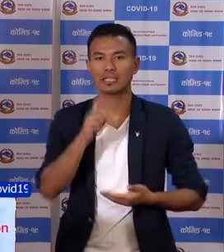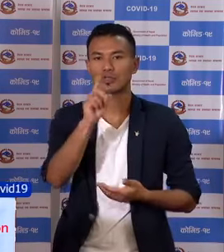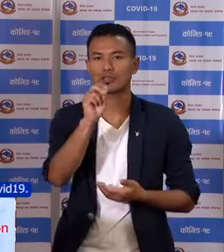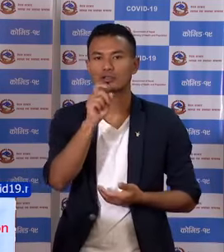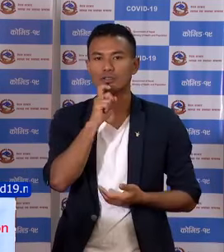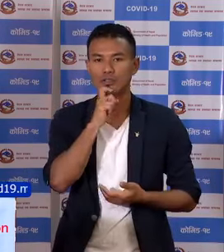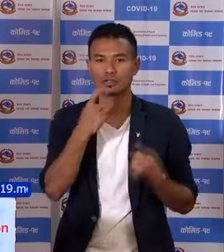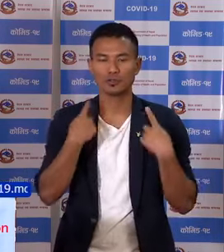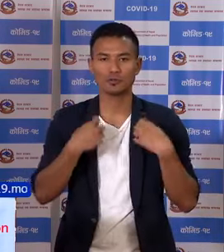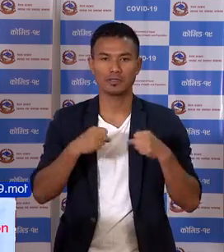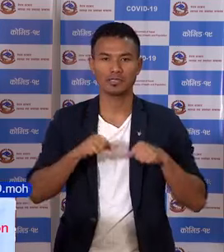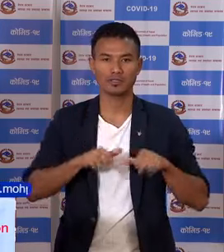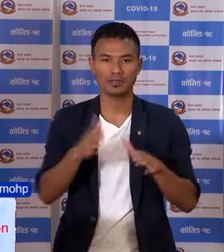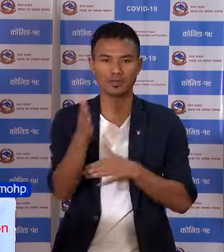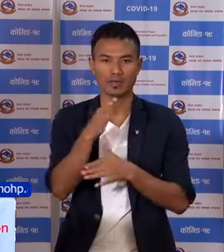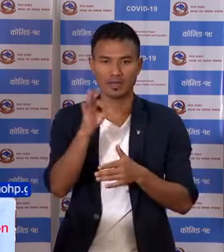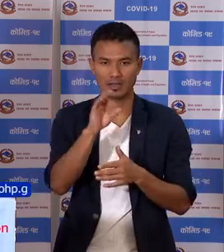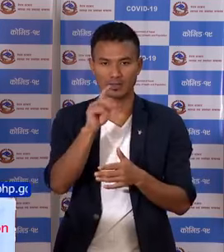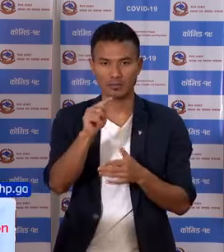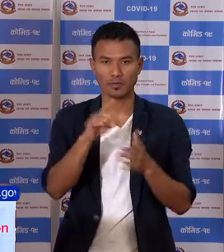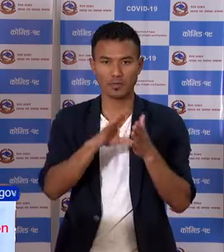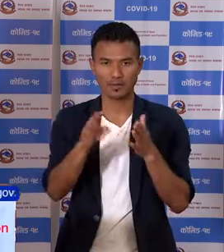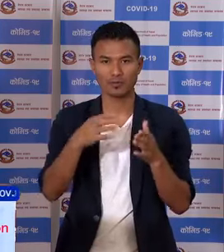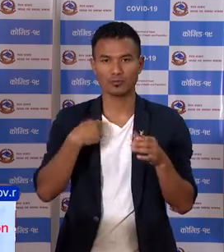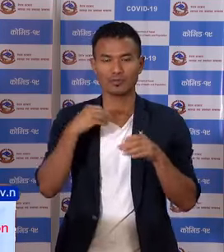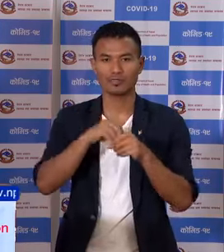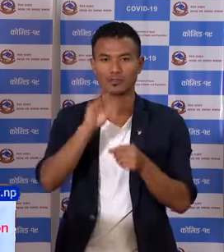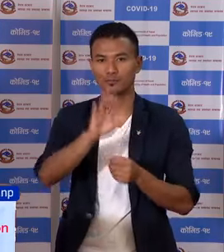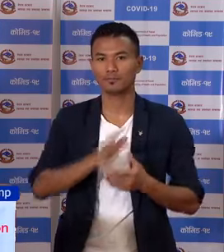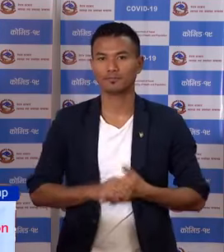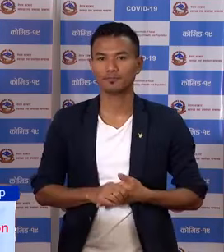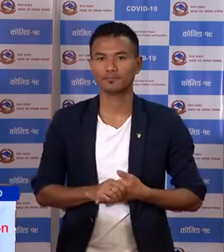स्वास्ते तथा अजन संख्या मंद्रालाईको तरफाट मह